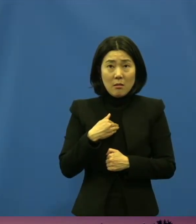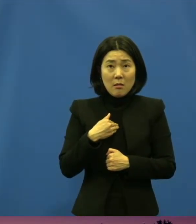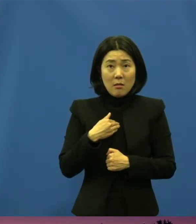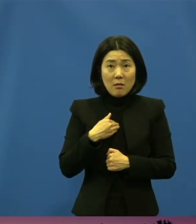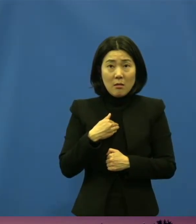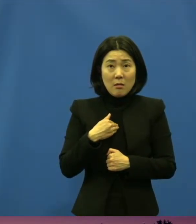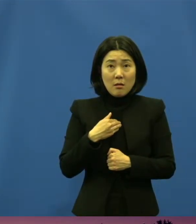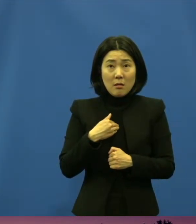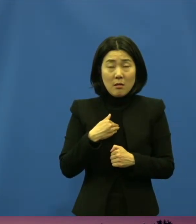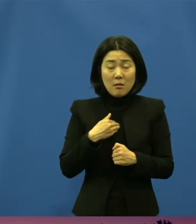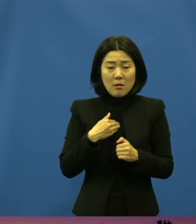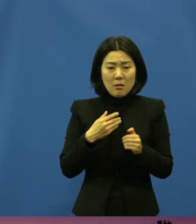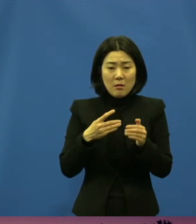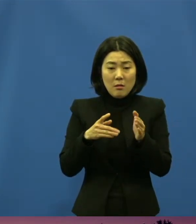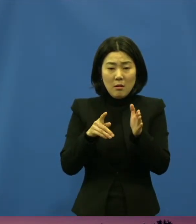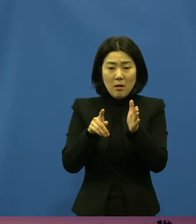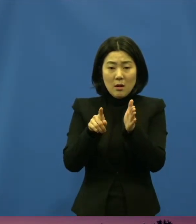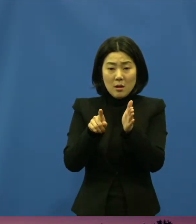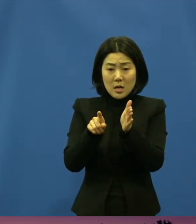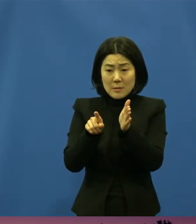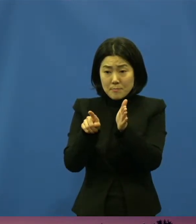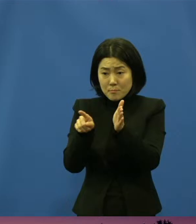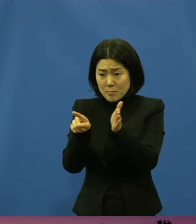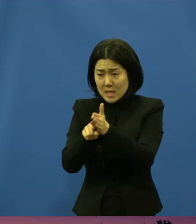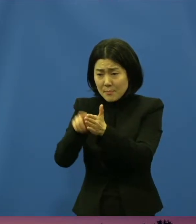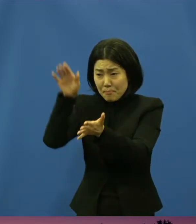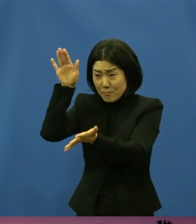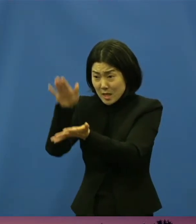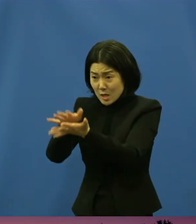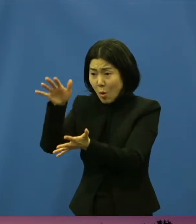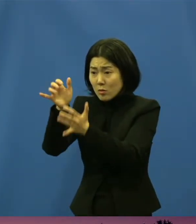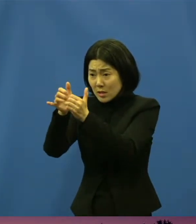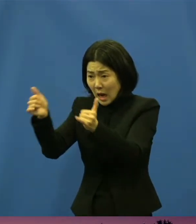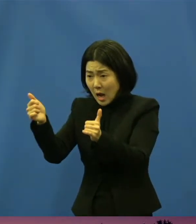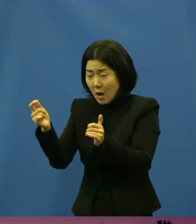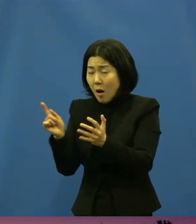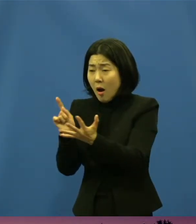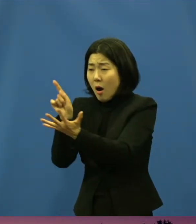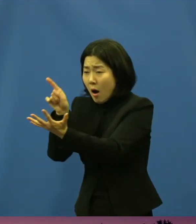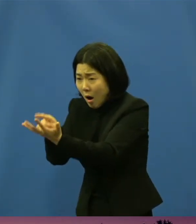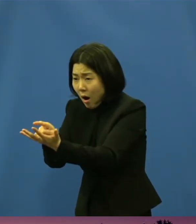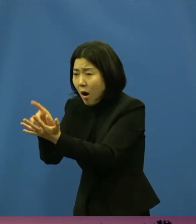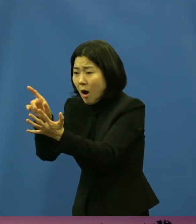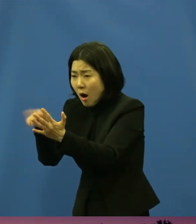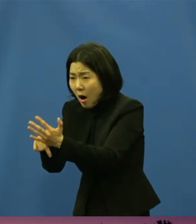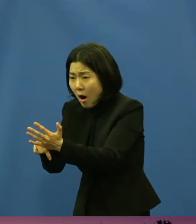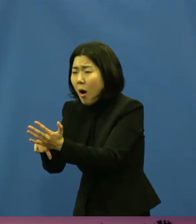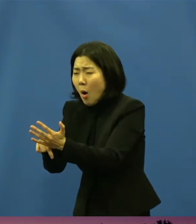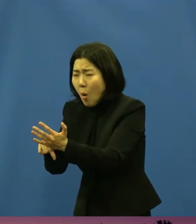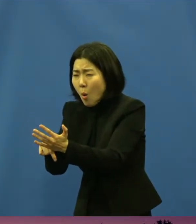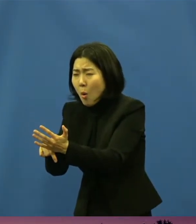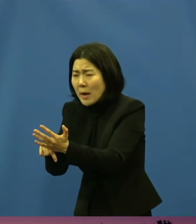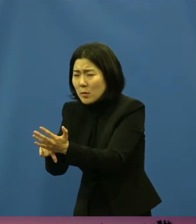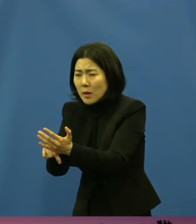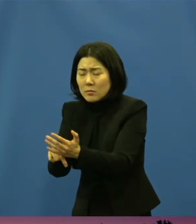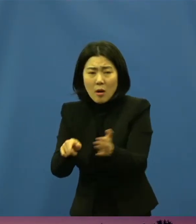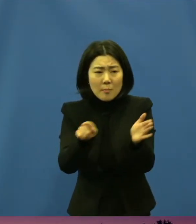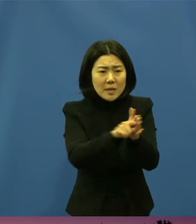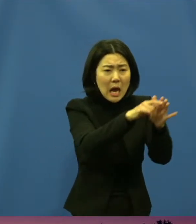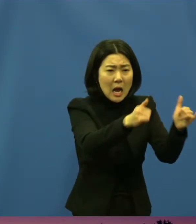변질되어 있는 게 느껴지겠죠. 그죠? 다른 점을 느낄 수가 있는 거예요. 이런 소돔과